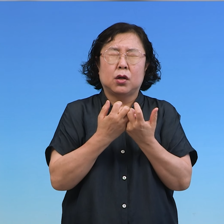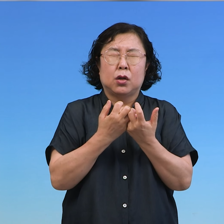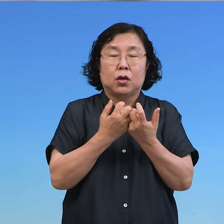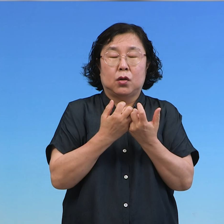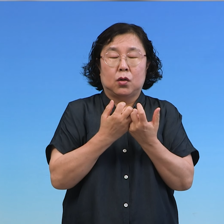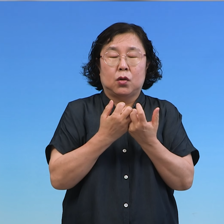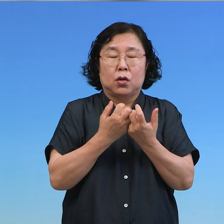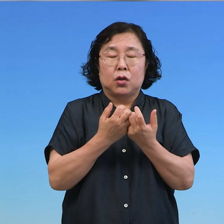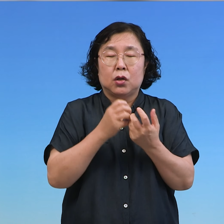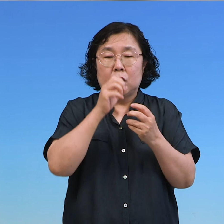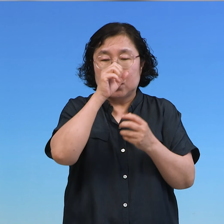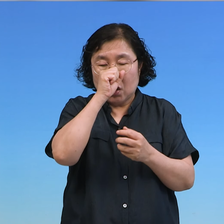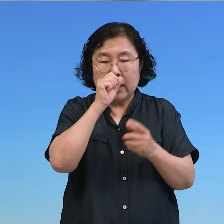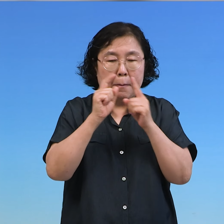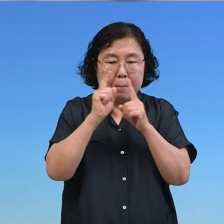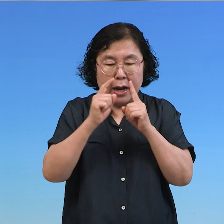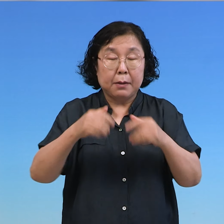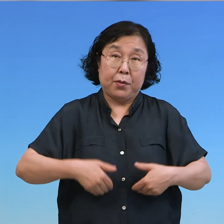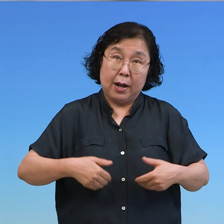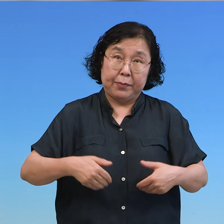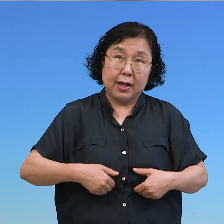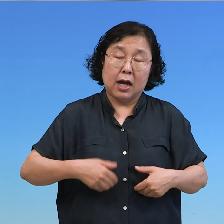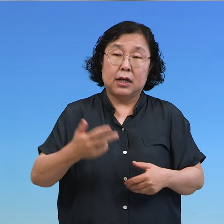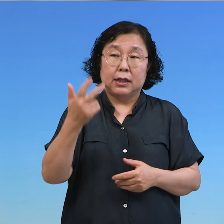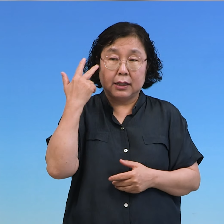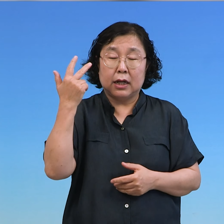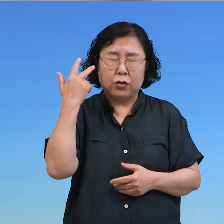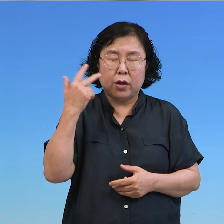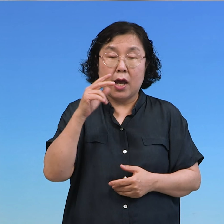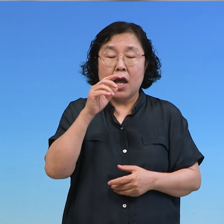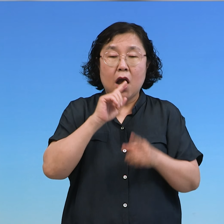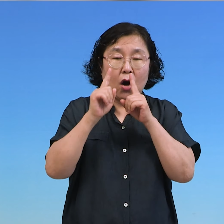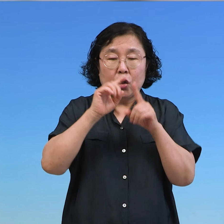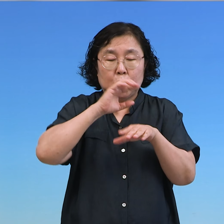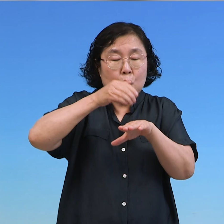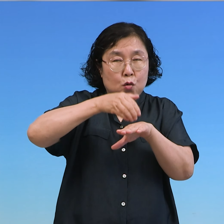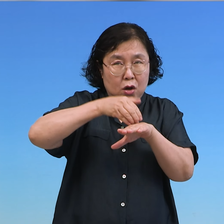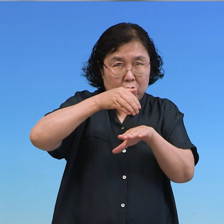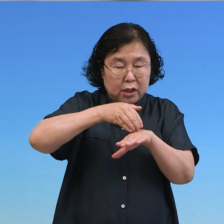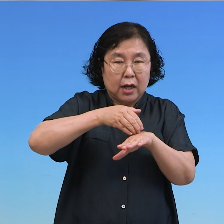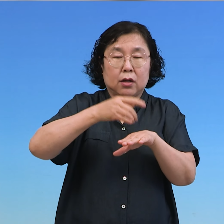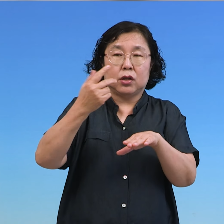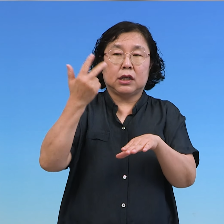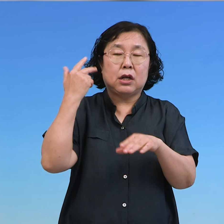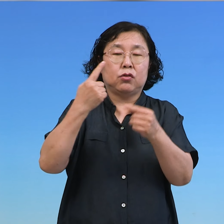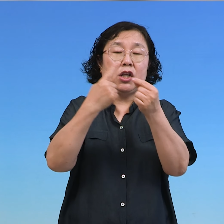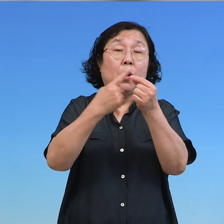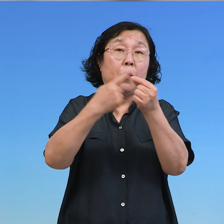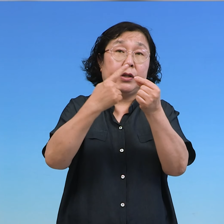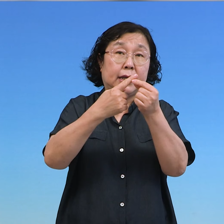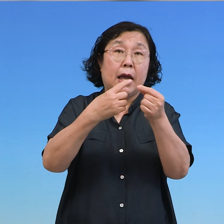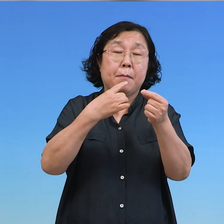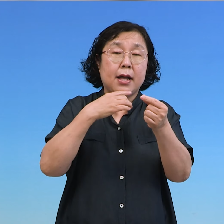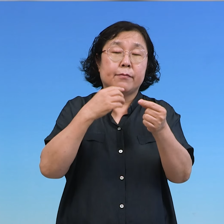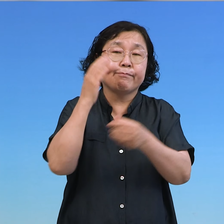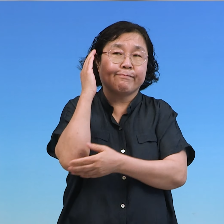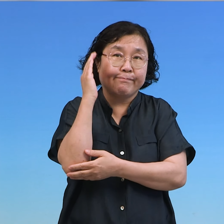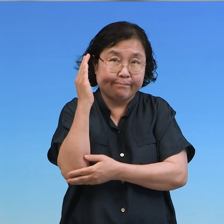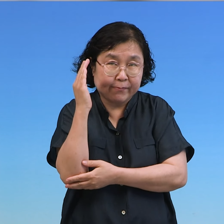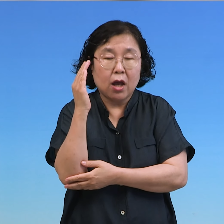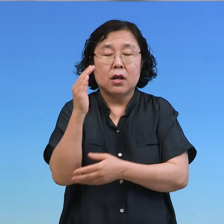그래서 훈련해야 된다 그러면서 두 가지를 제시했는데요 시간이 없어서 하나만 지난주 말씀을 드렸고 남은